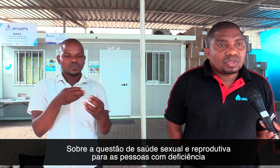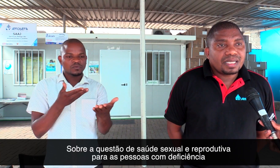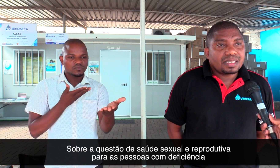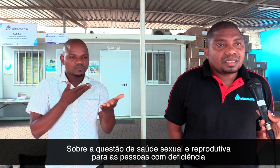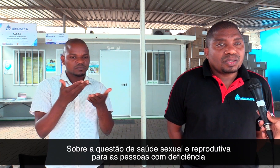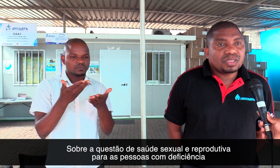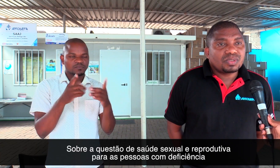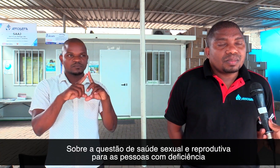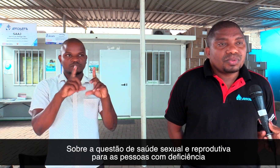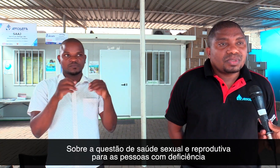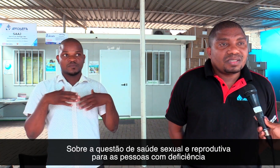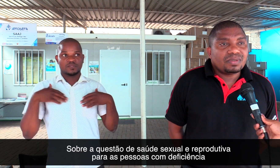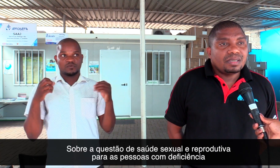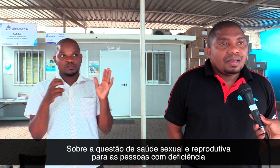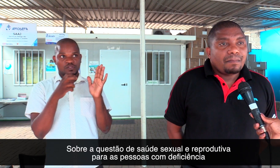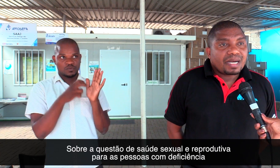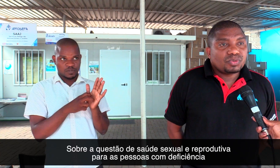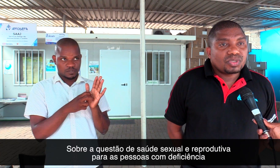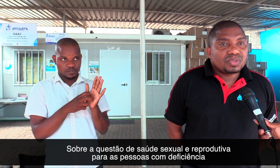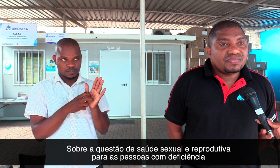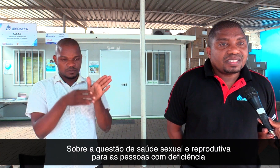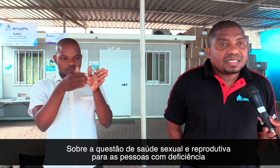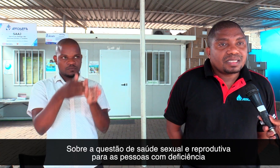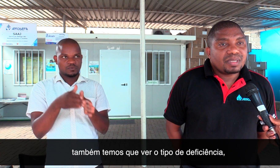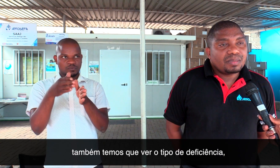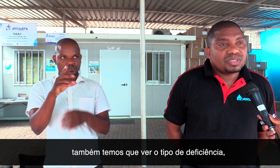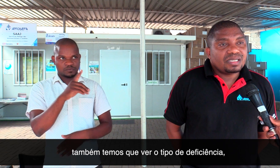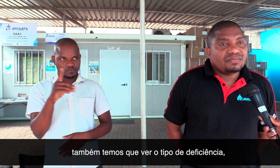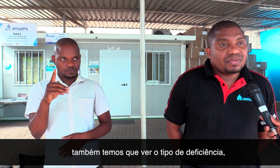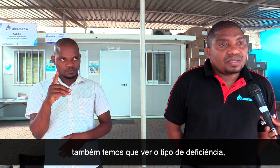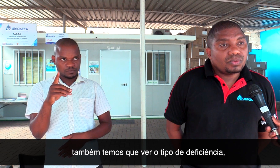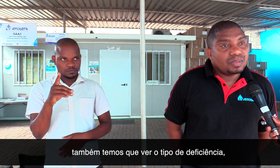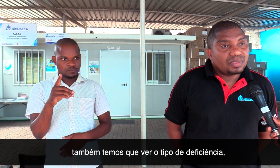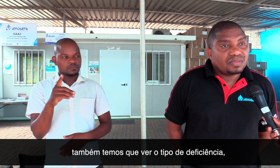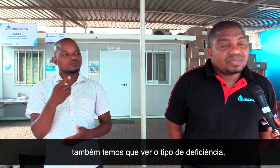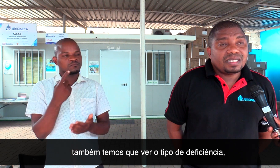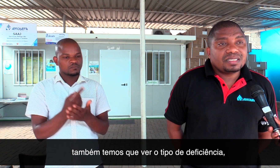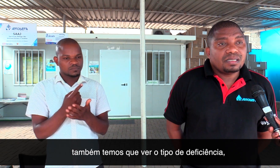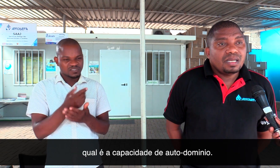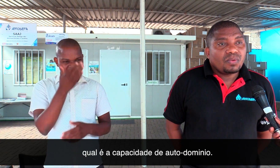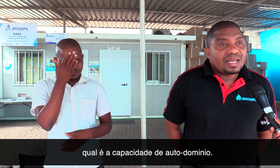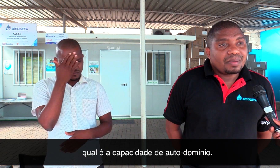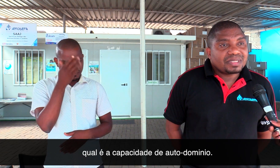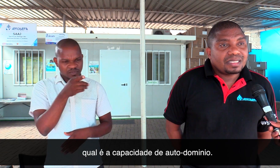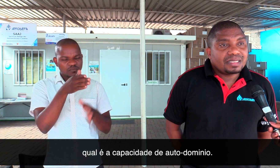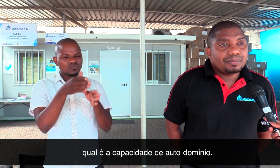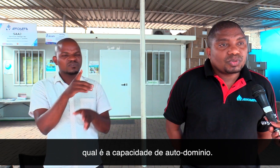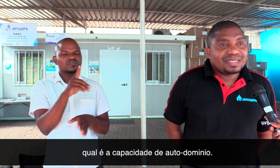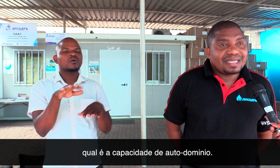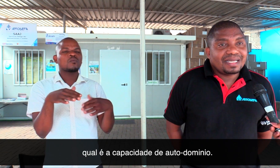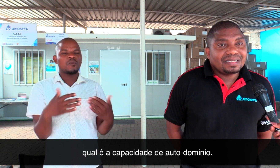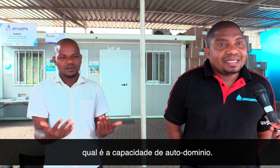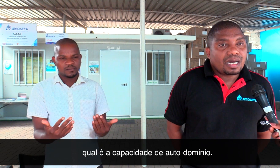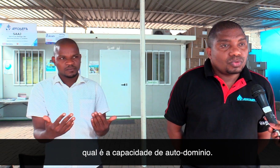Sobre as questões ligadas à saúde sexual e reprodutiva para pessoas com deficiência, também temos que ver o tipo de deficiência, qual é a capacidade que a